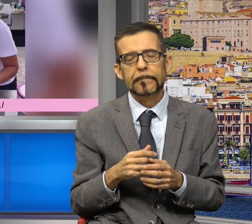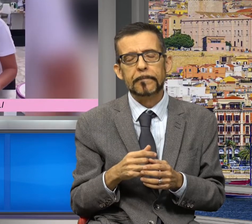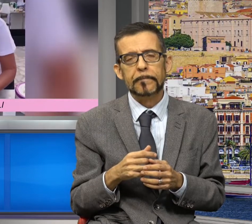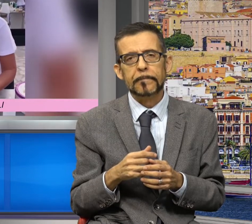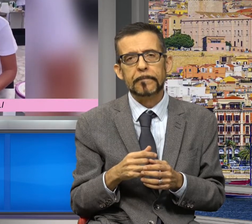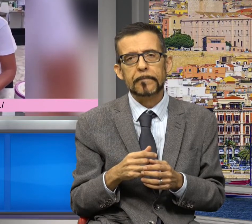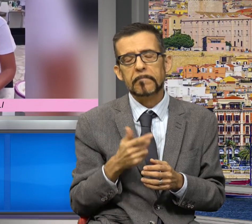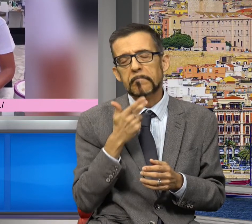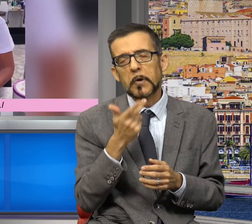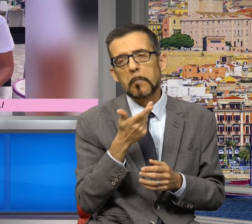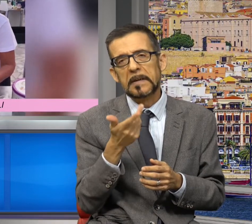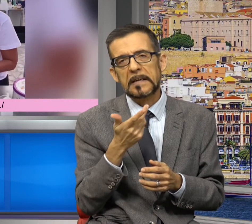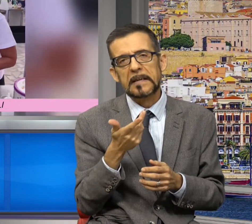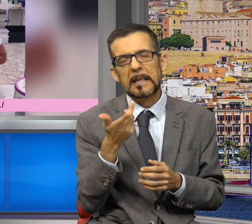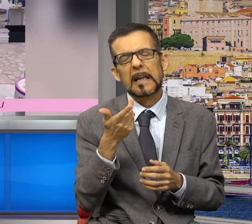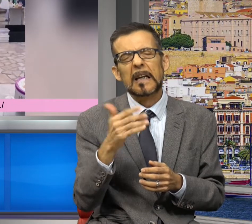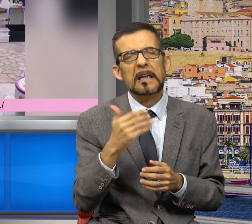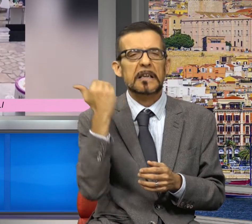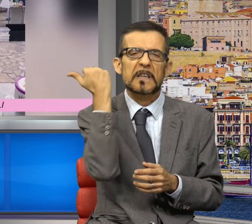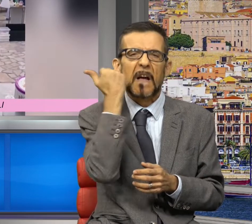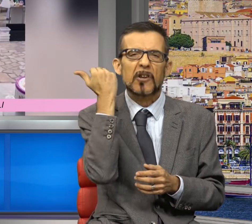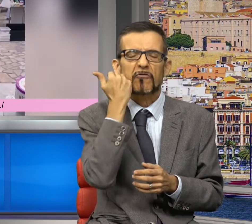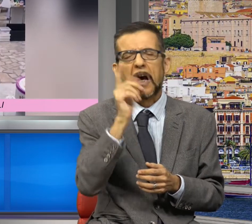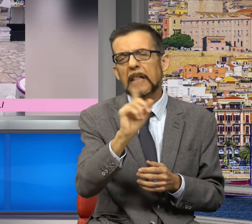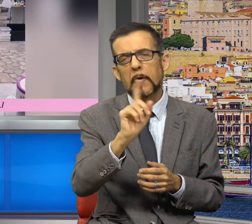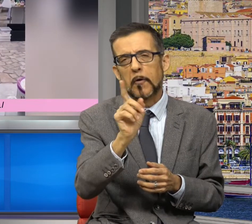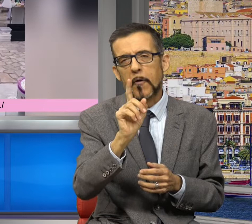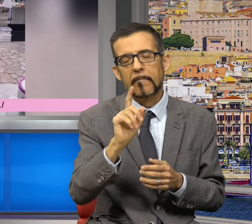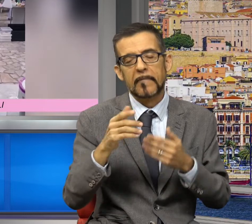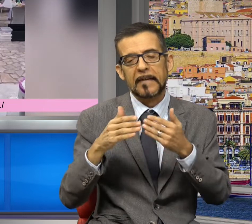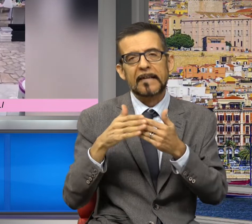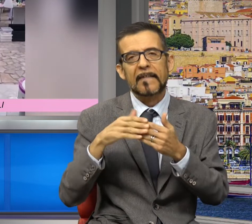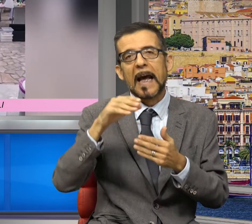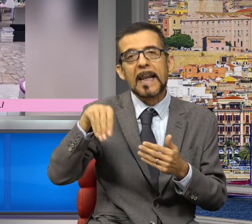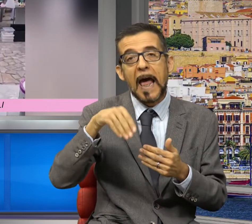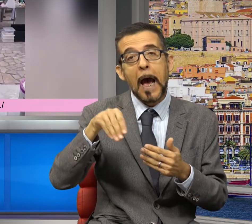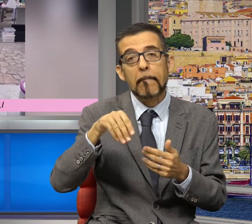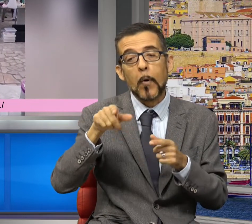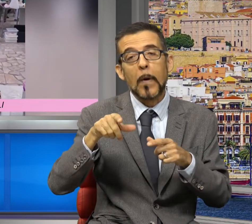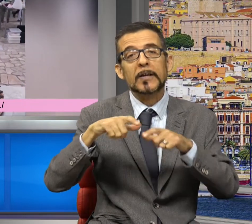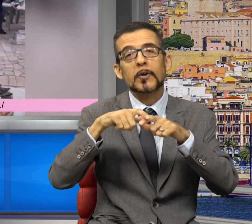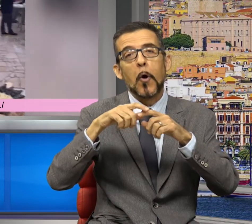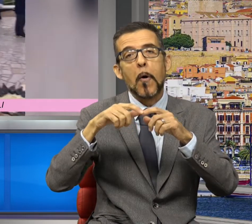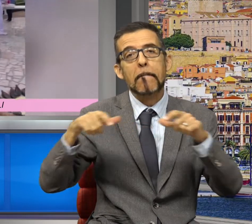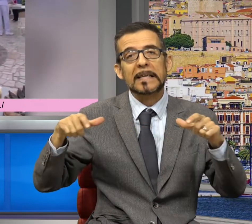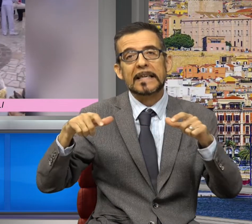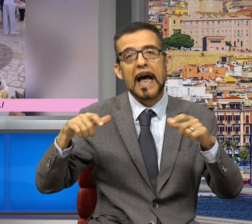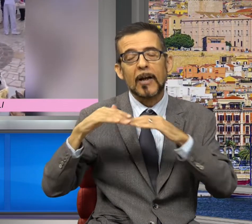dire, sfacciato. Noi siamo andati lì a affiancare Napoli perché era questo il messaggio: siamo tutti insieme a promuovere,